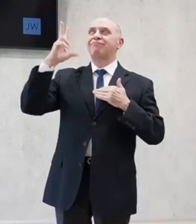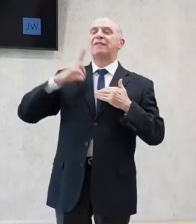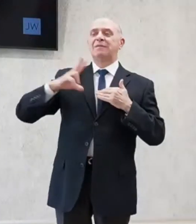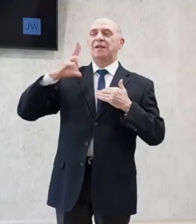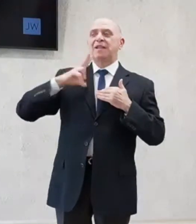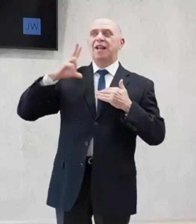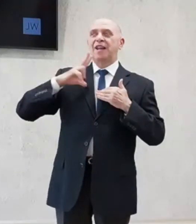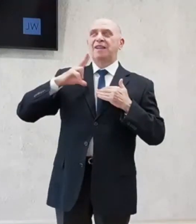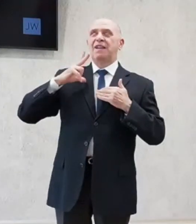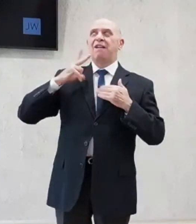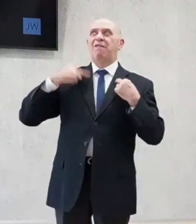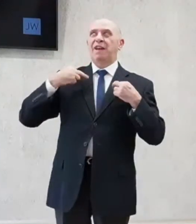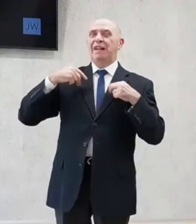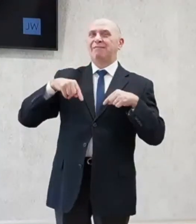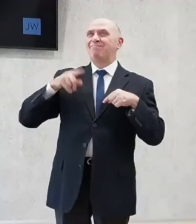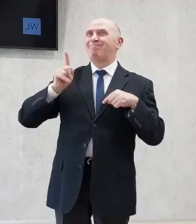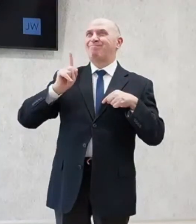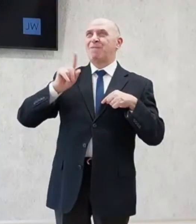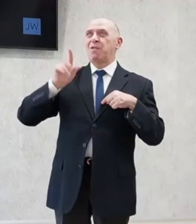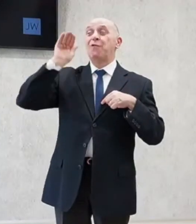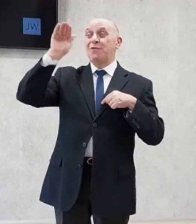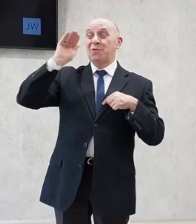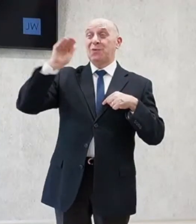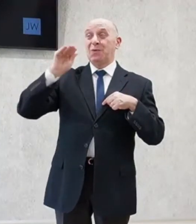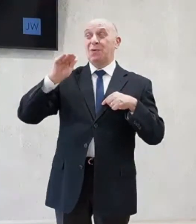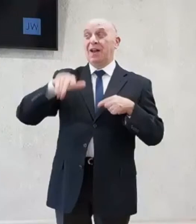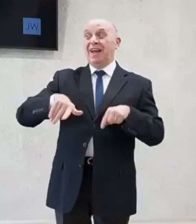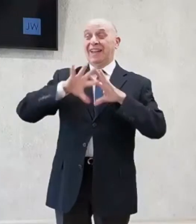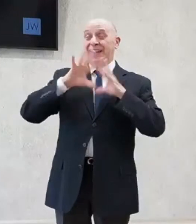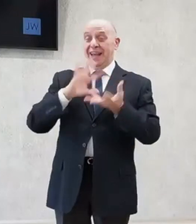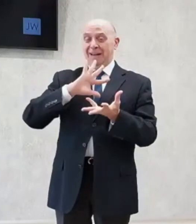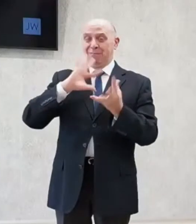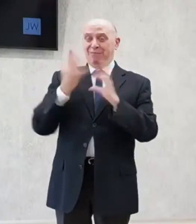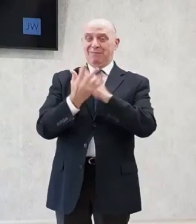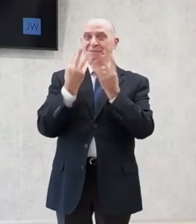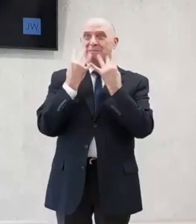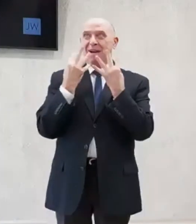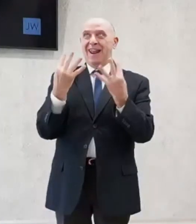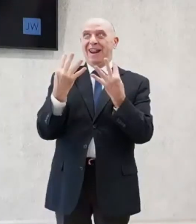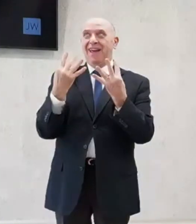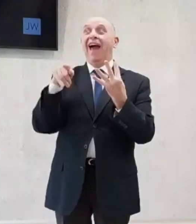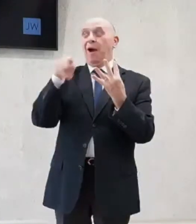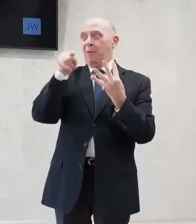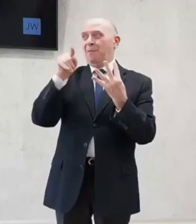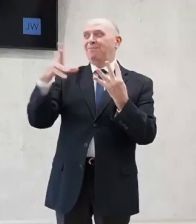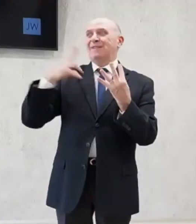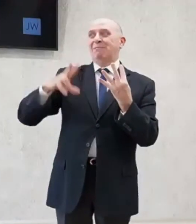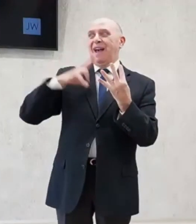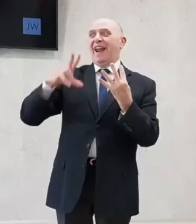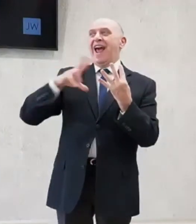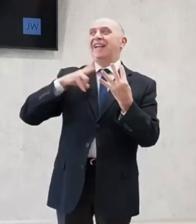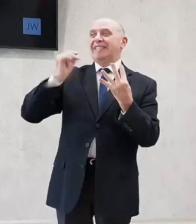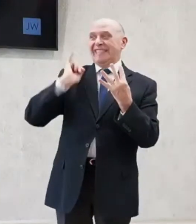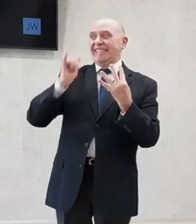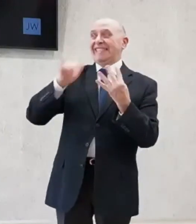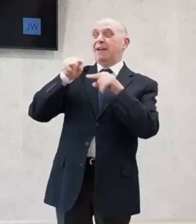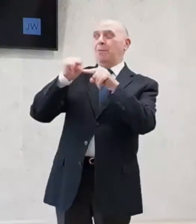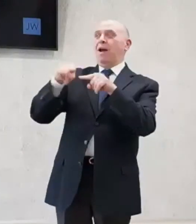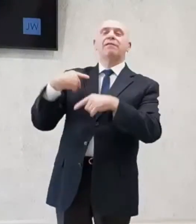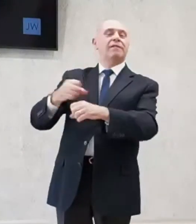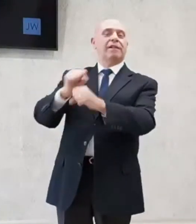futuro in una terra paradisiaca questo rispecchiava questo in cui lei credeva rispecchiava quelle che erano le sue